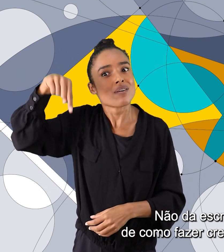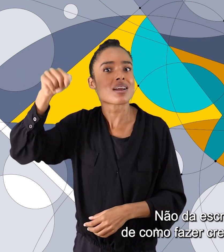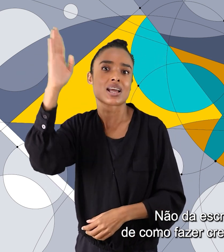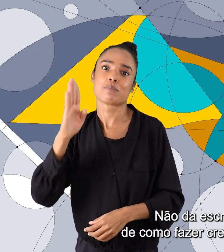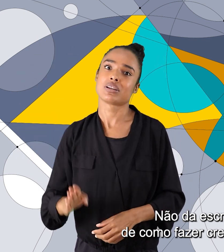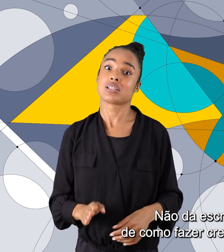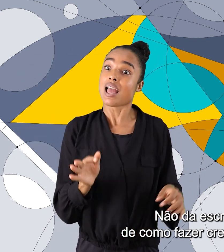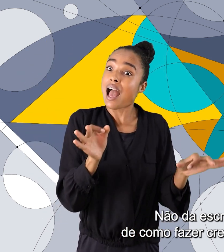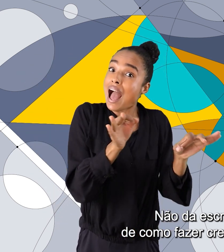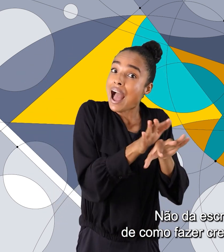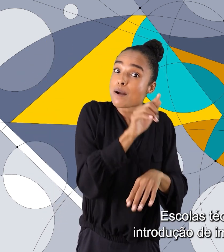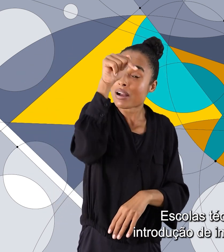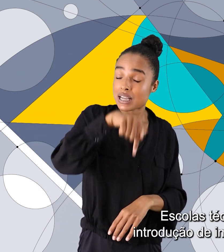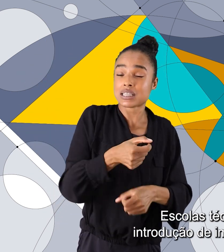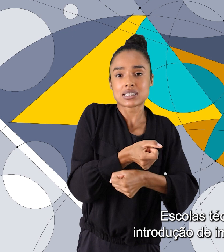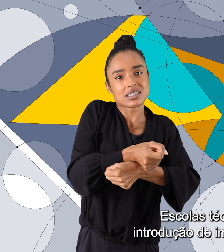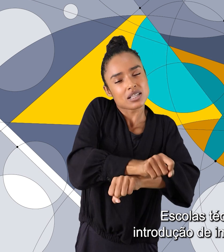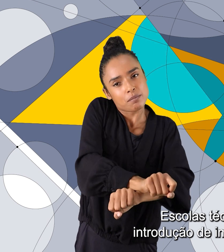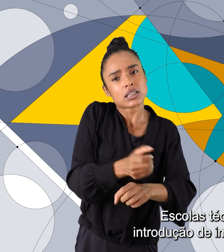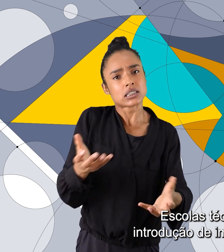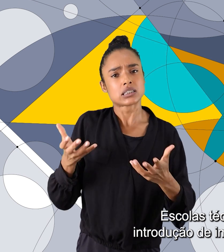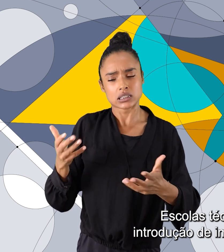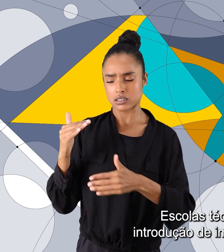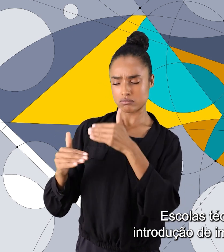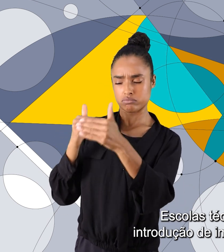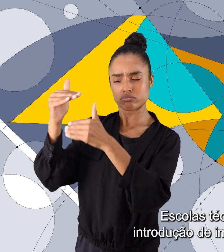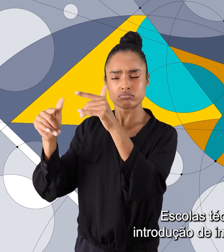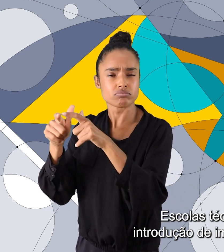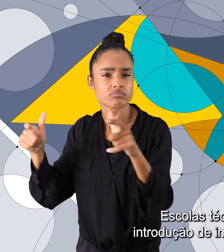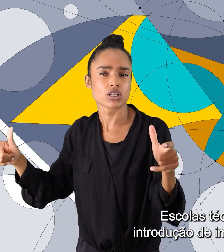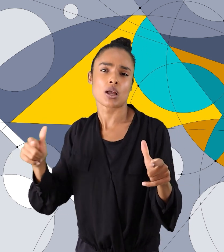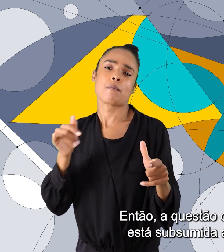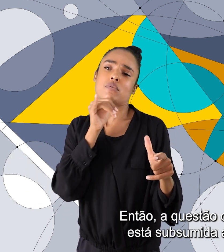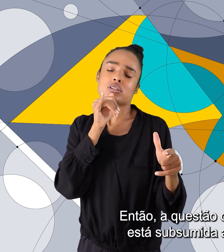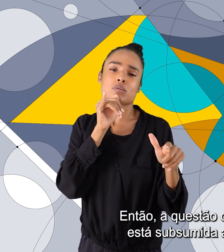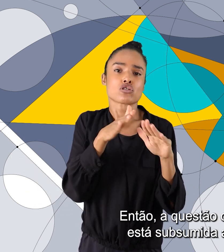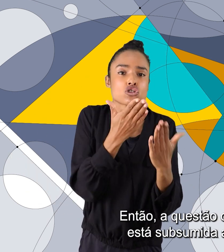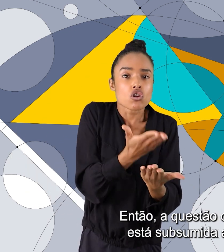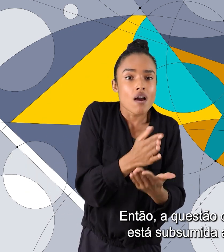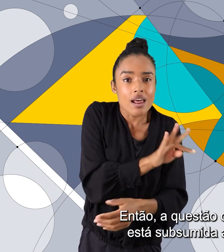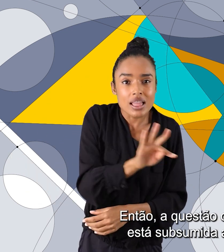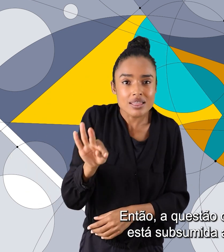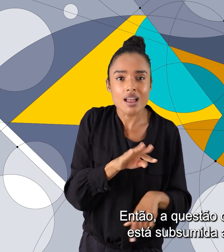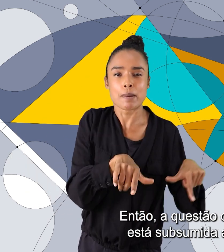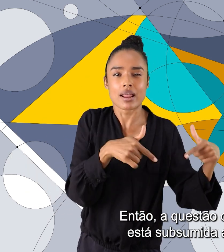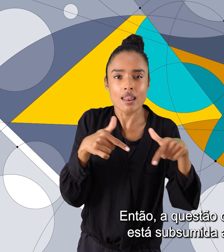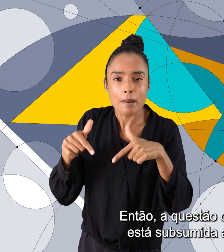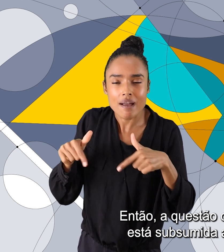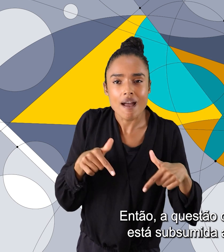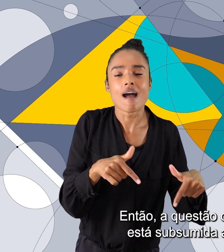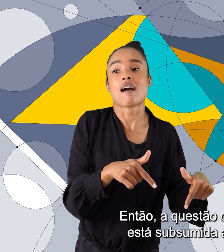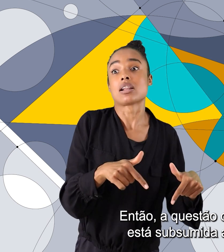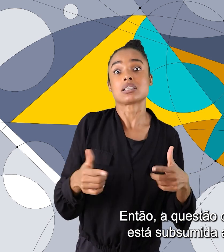fazer crescer o Brasil. Escolas técnicas, introdução de imigrantes. Então, a questão da escravidão